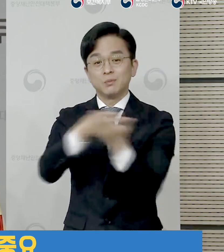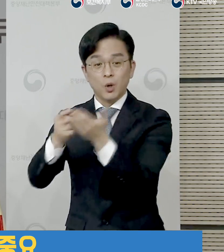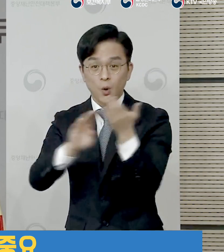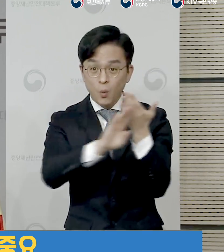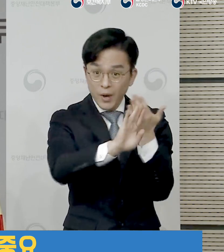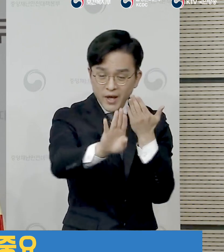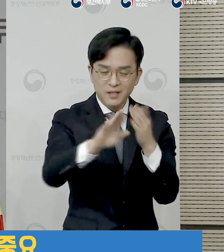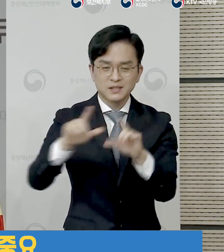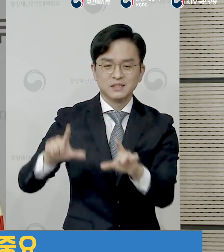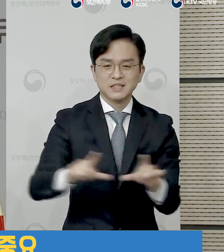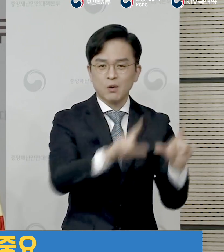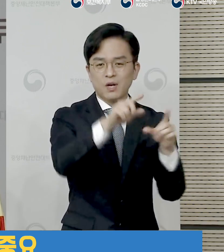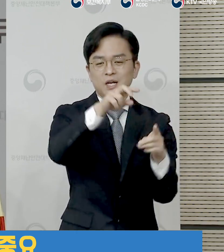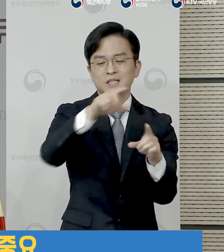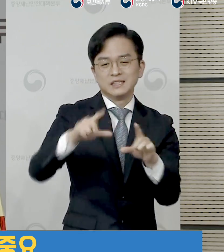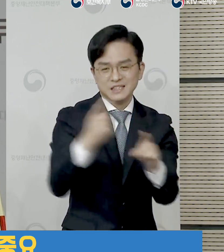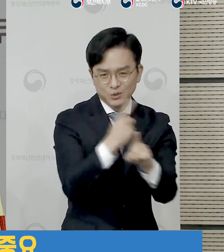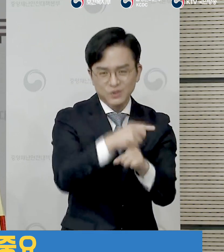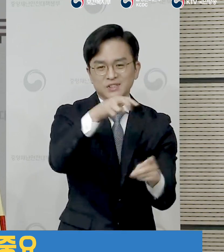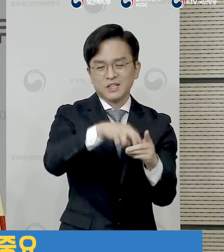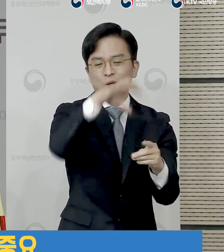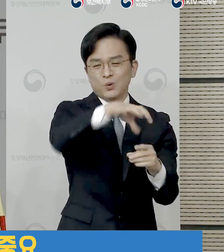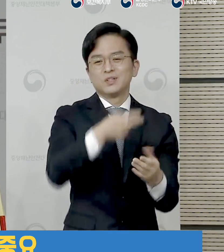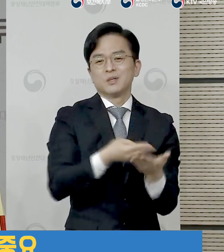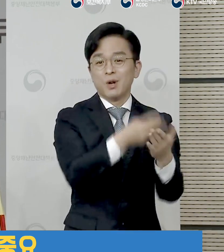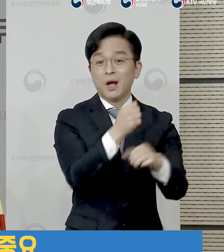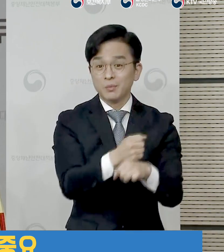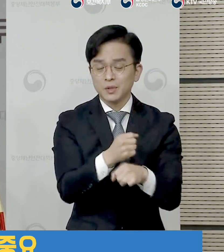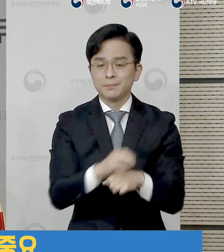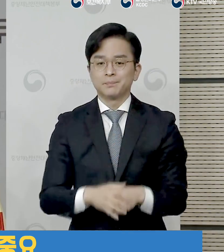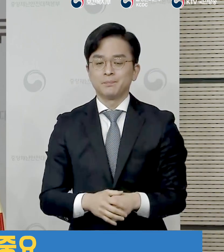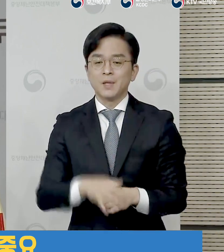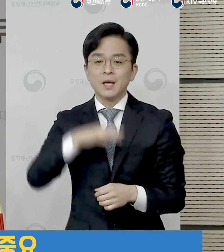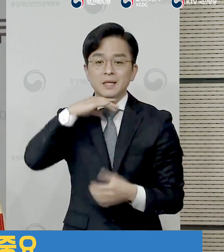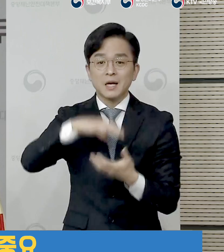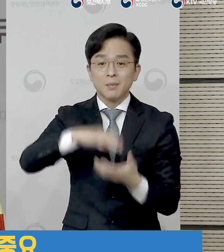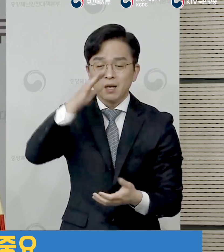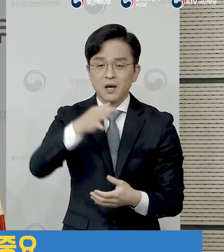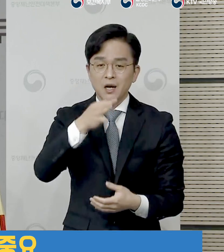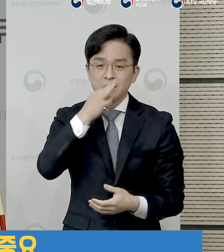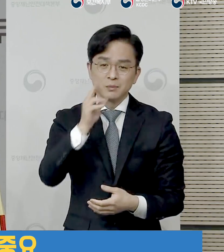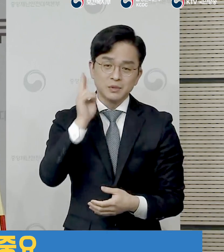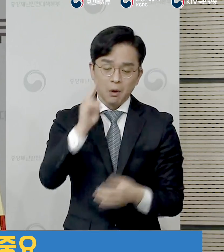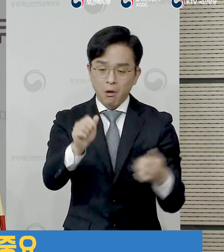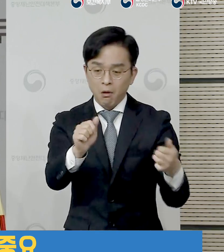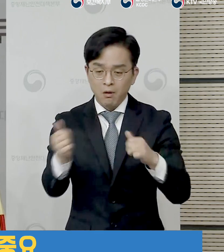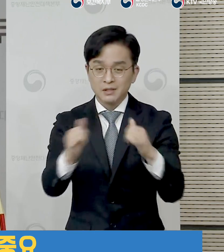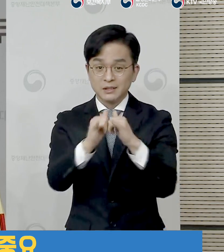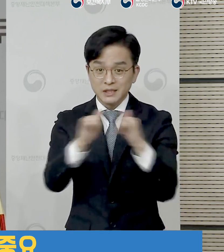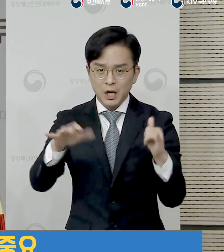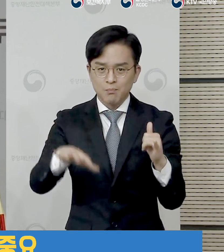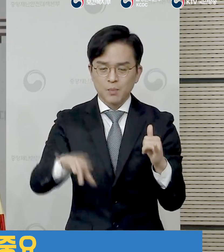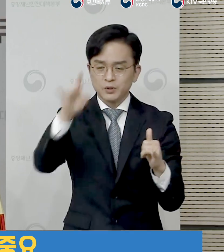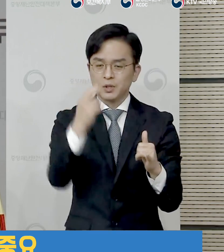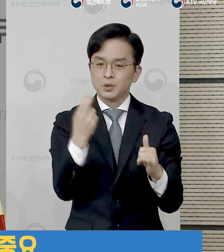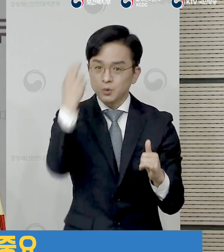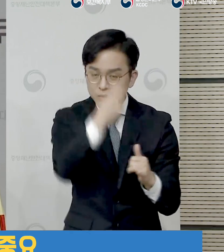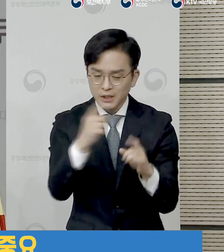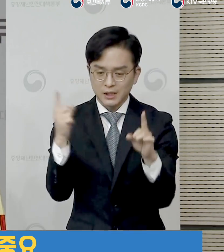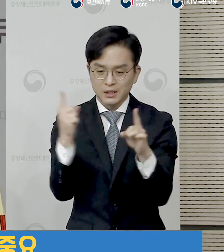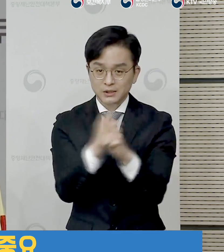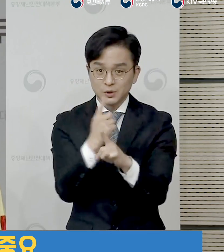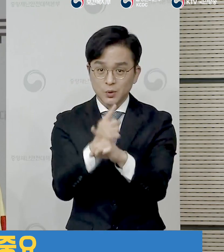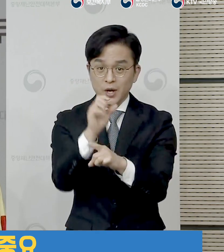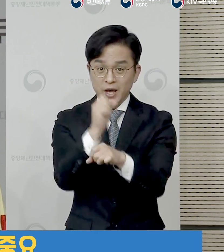입원 치료가 필요한 고위험 중증 환자를 신속하게 보호하여 사망 환자가 발생하지 않도록 하는 것이 무엇보다